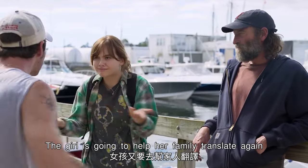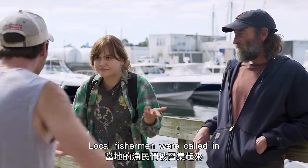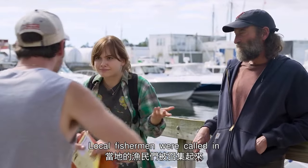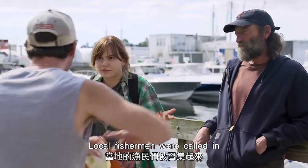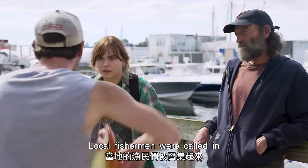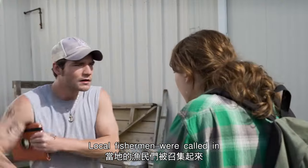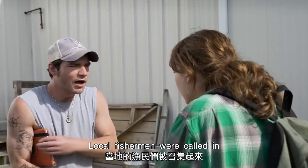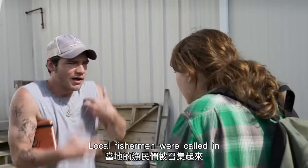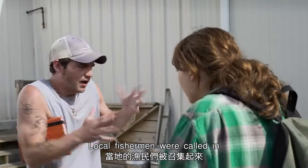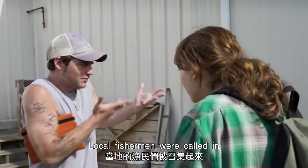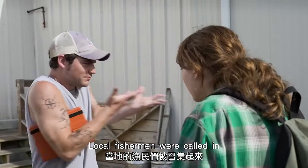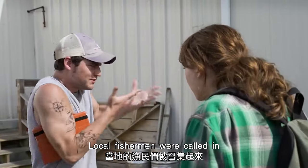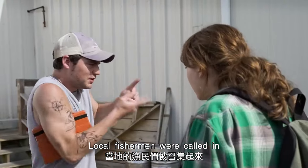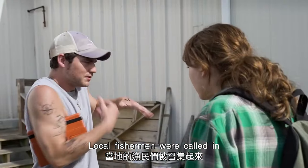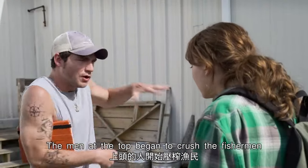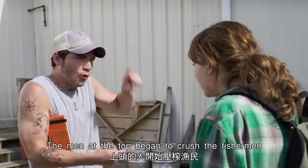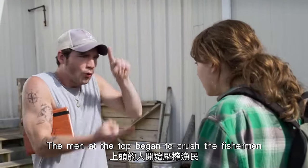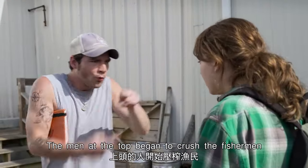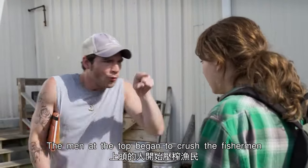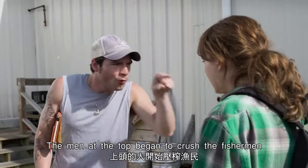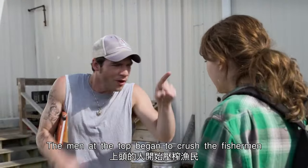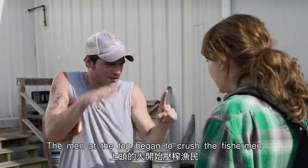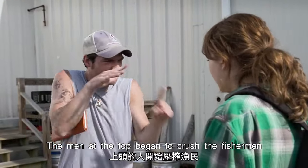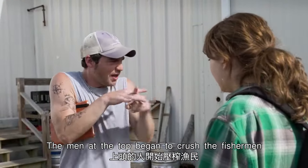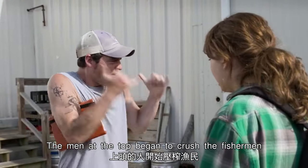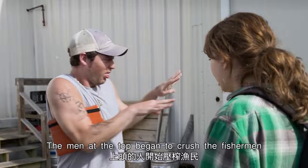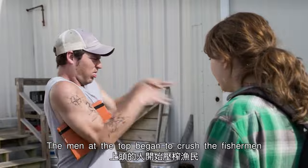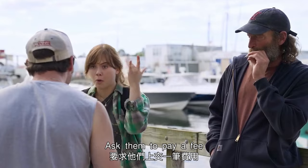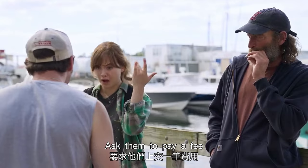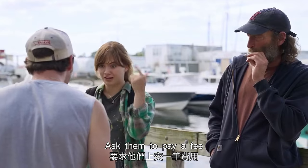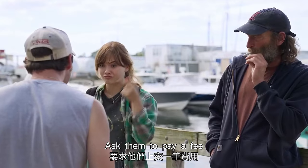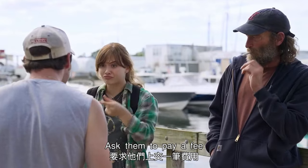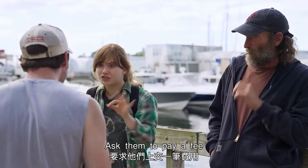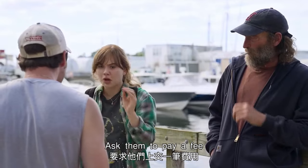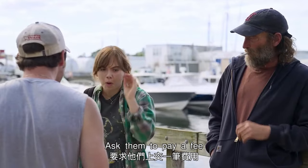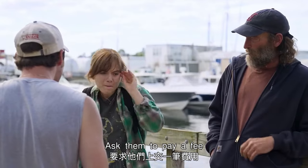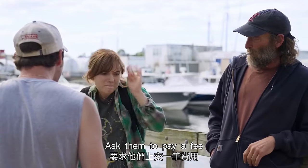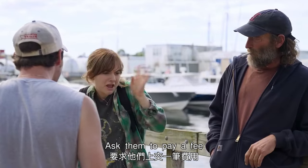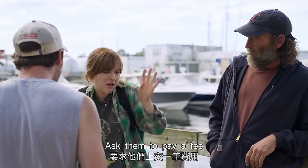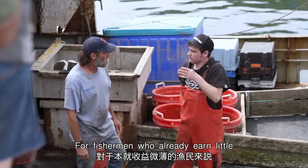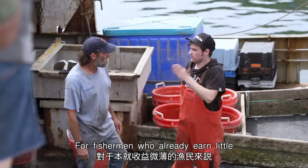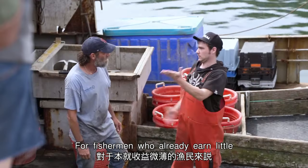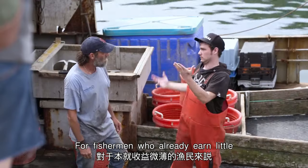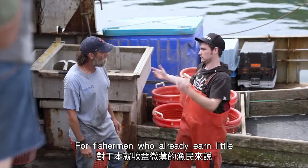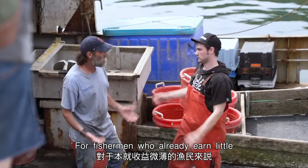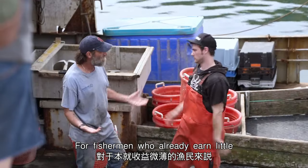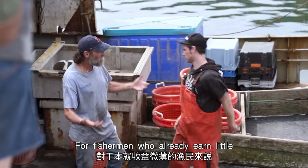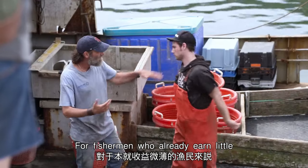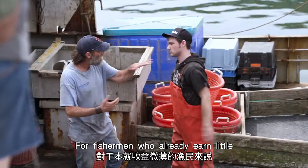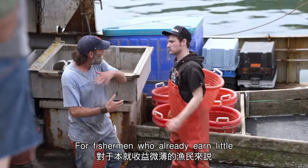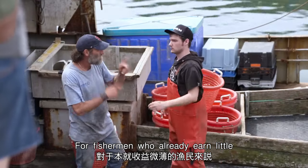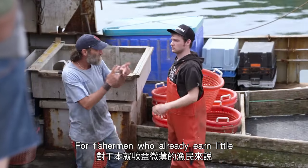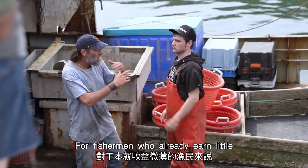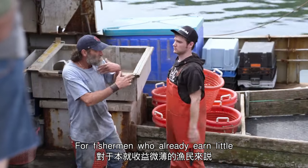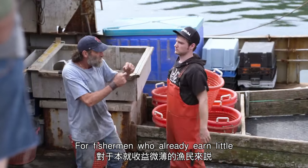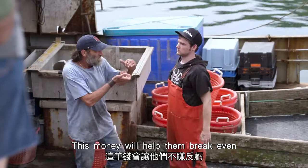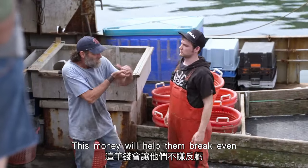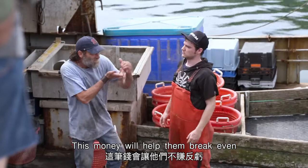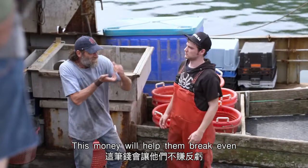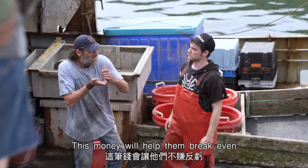当地的渔民们被召集起来上头的人开始压榨渔民要求他们上交一笔费用对于本就收益微薄的渔民来说这笔钱会